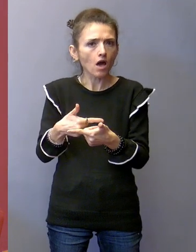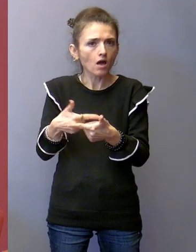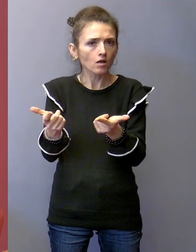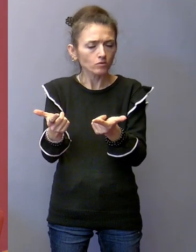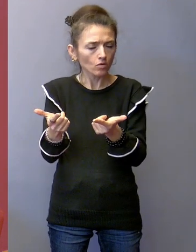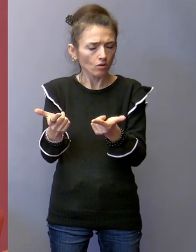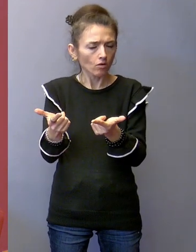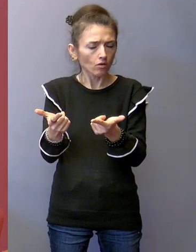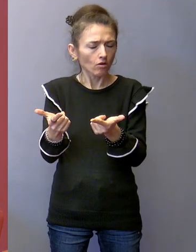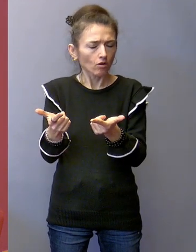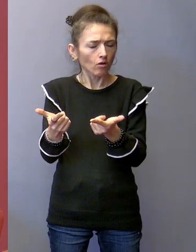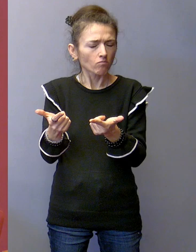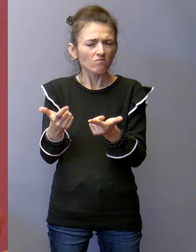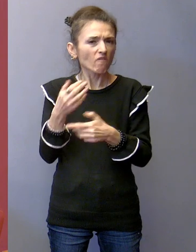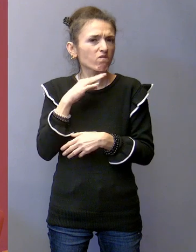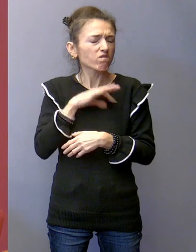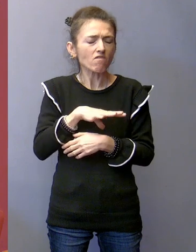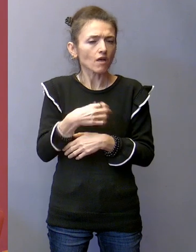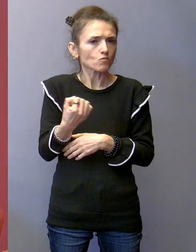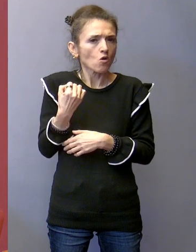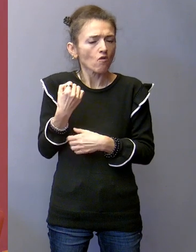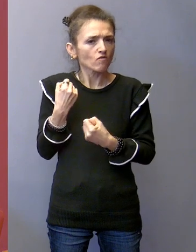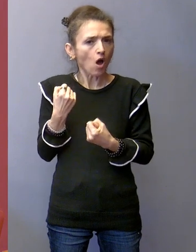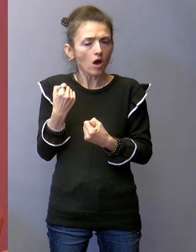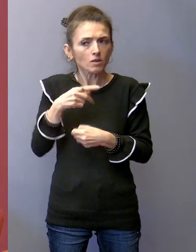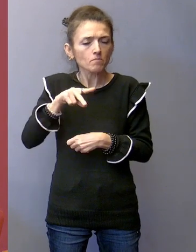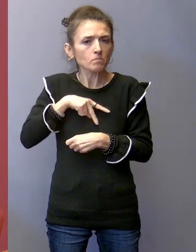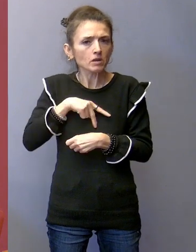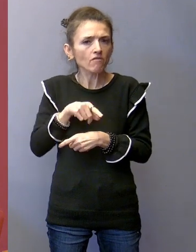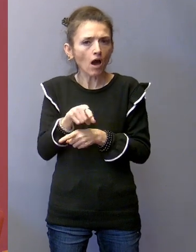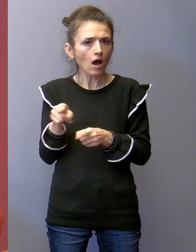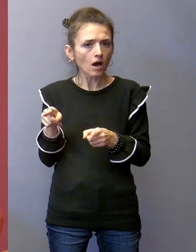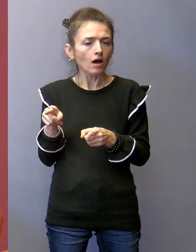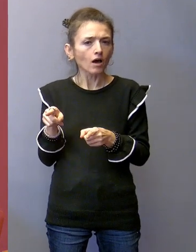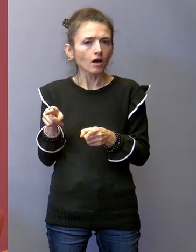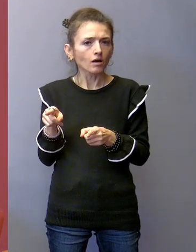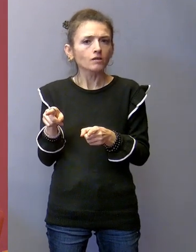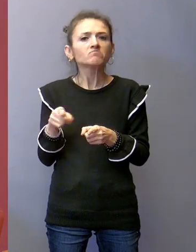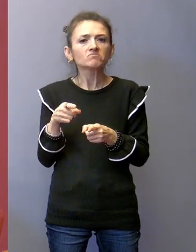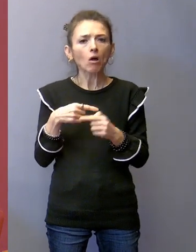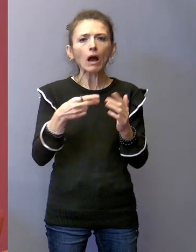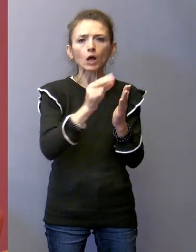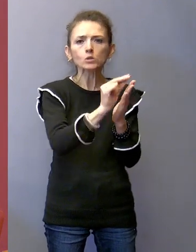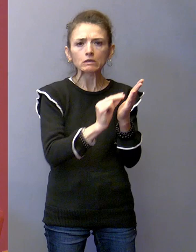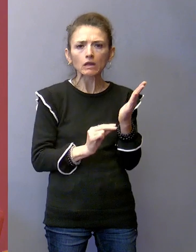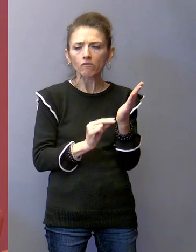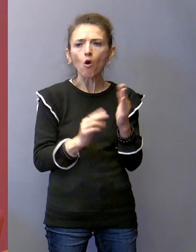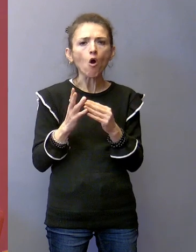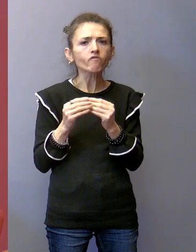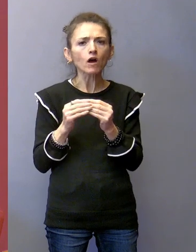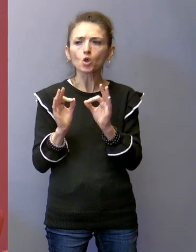un vantaggio in debito determinati privati e l'accordo e lo mettiamo nero su bianco e quindi